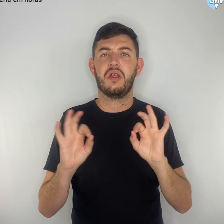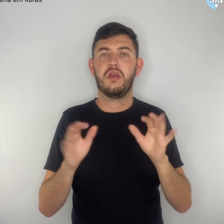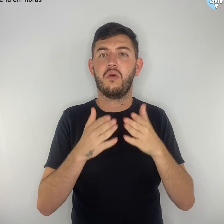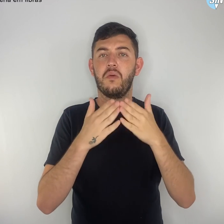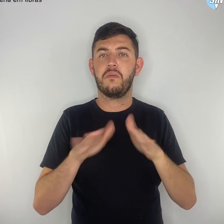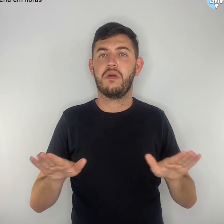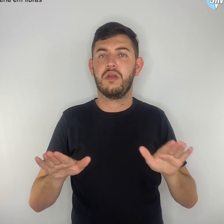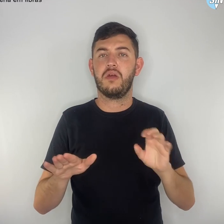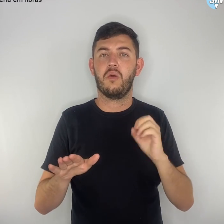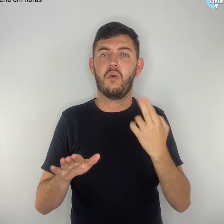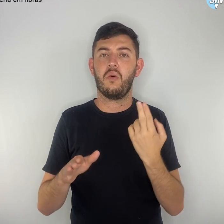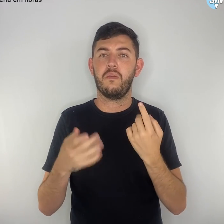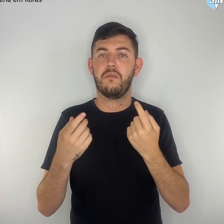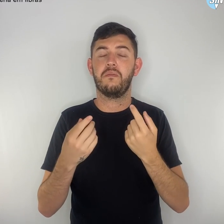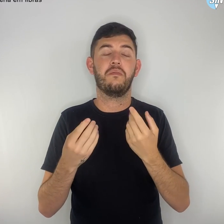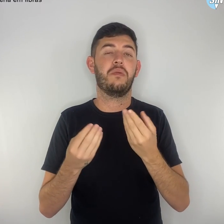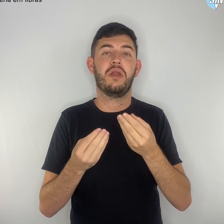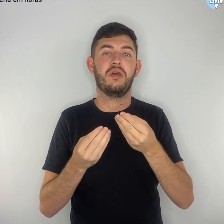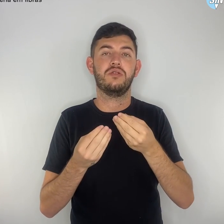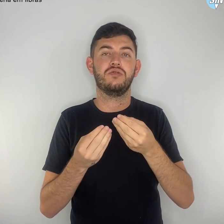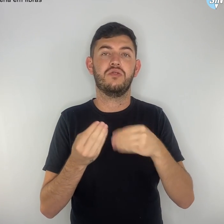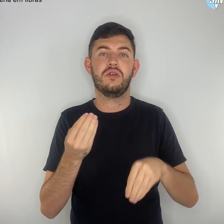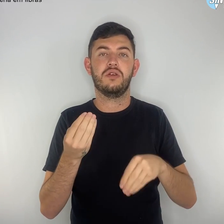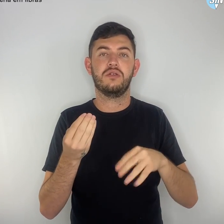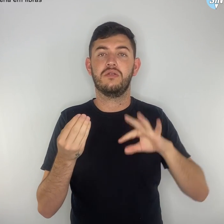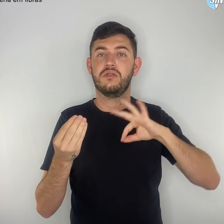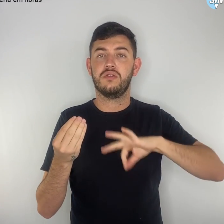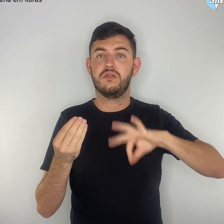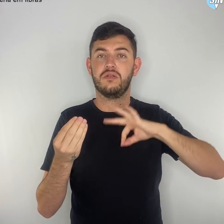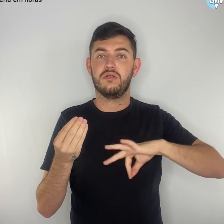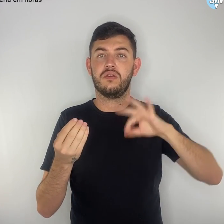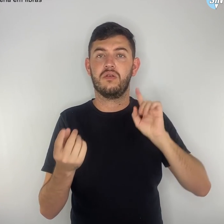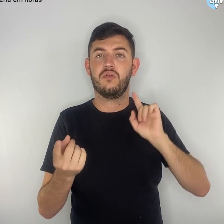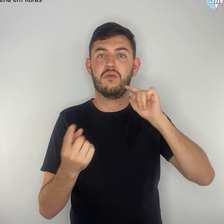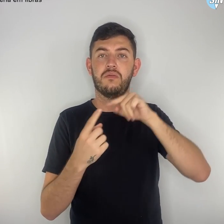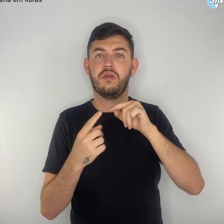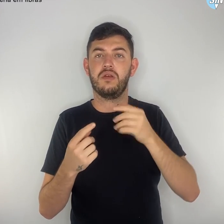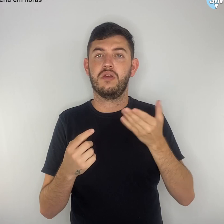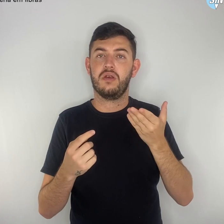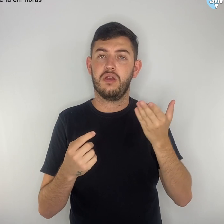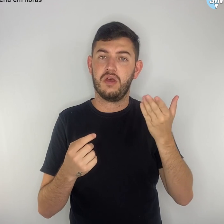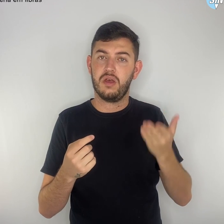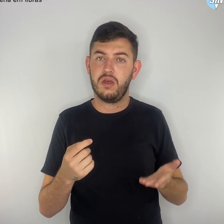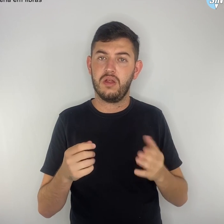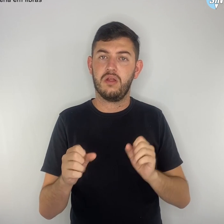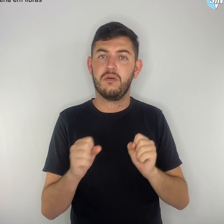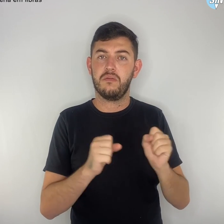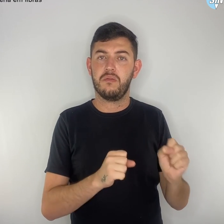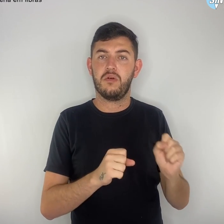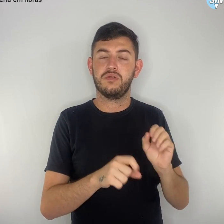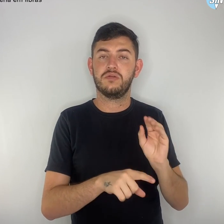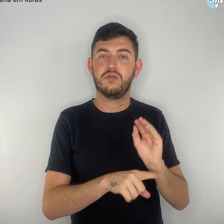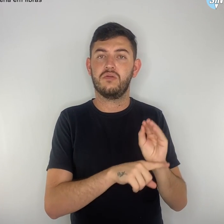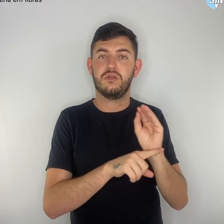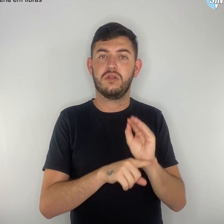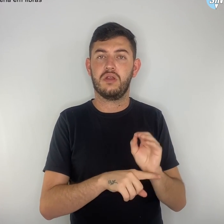prejuízo de seus vencimentos, para que pudesse se dedicar aos cuidados da filha com